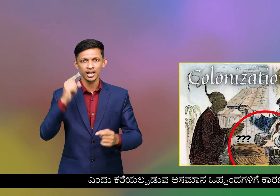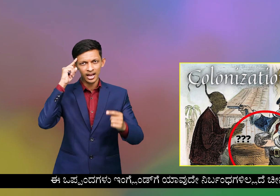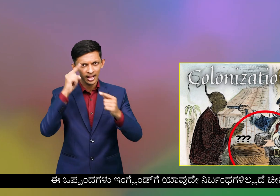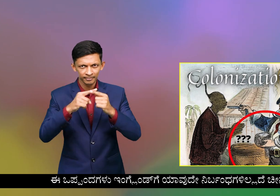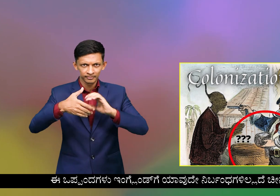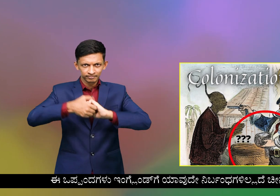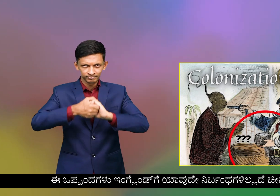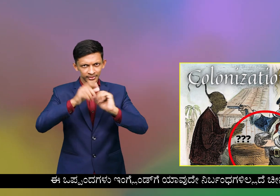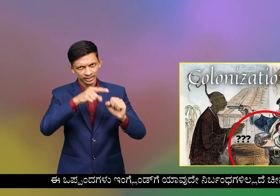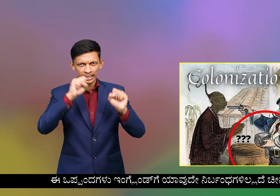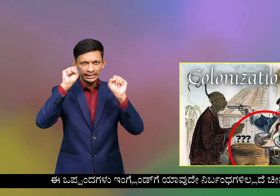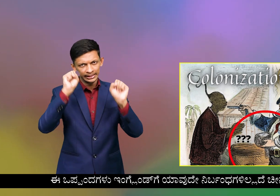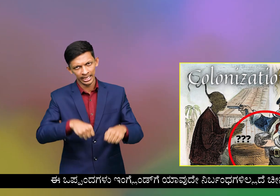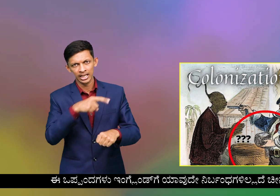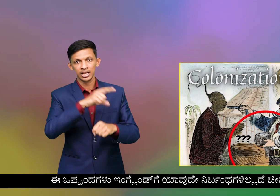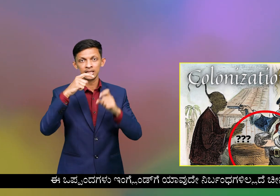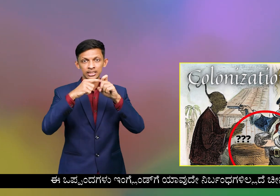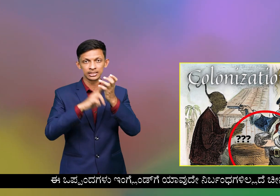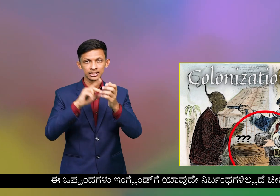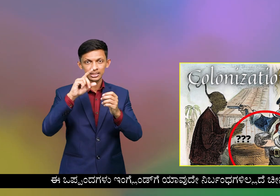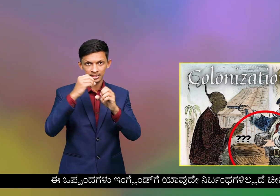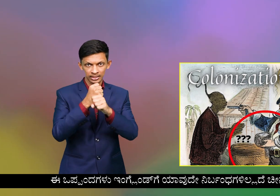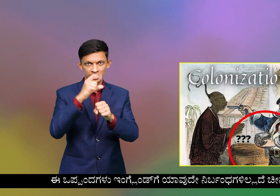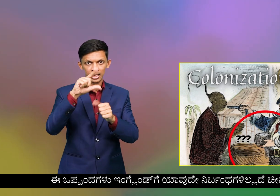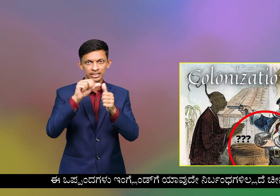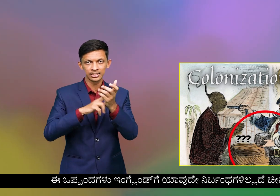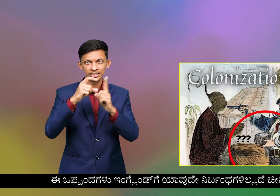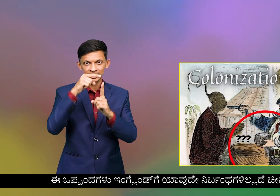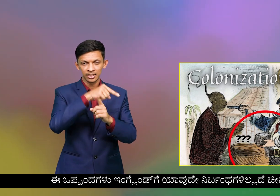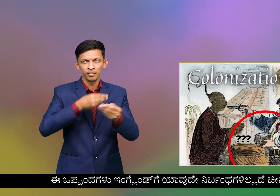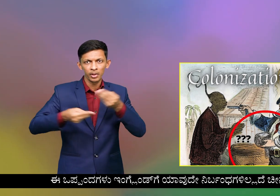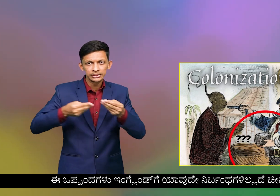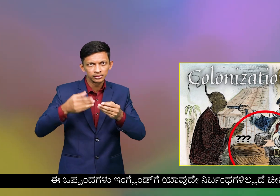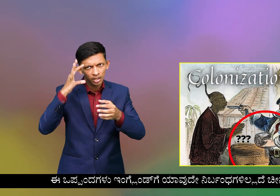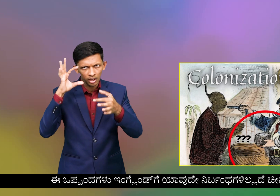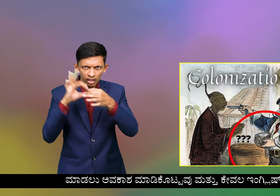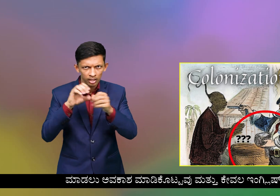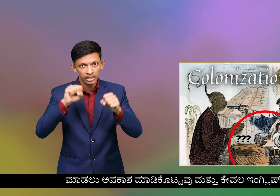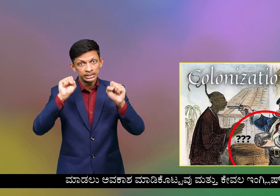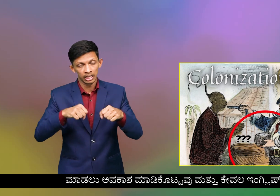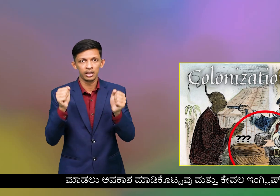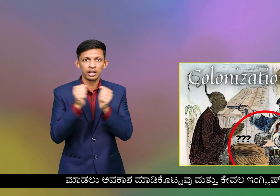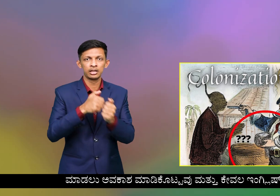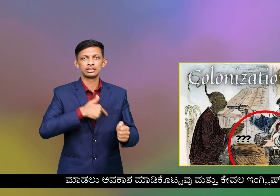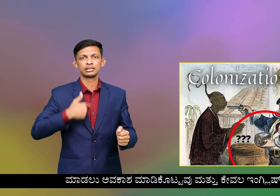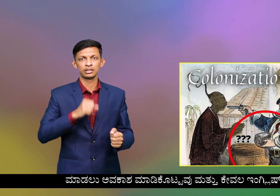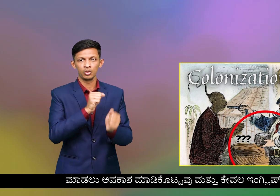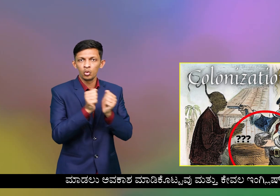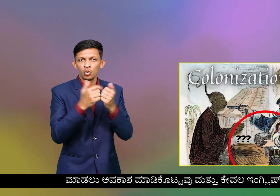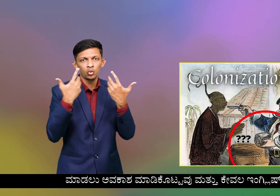ಈ ಒಪ್ಪಂದಗಳು ಇಂಗ್ಲೆಂಡ್ಗೆ ಯಾವುದೇ ನಿರ್ಬಂಧಗಳಿಲ್ಲದೆ ಚೀನಾದೊಂದಿಗೆ ವ್ಯಾಪಾರ ಮಾಡಲು ಅವಕಾಶ ಮಾಡಿಕೊಟ್ಟವು